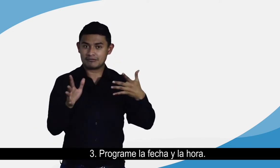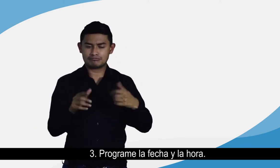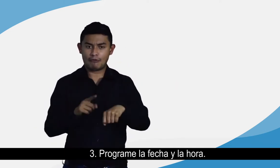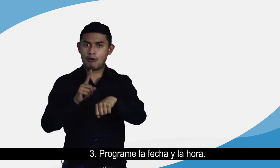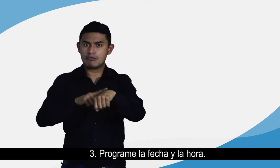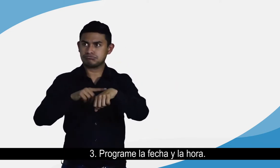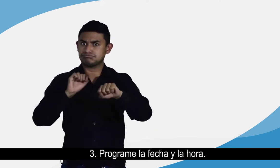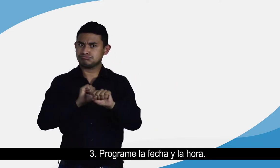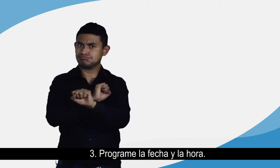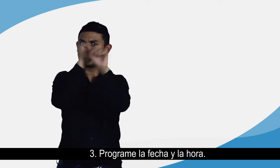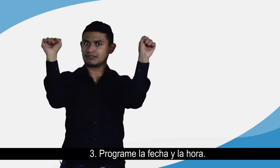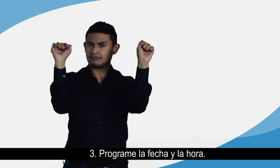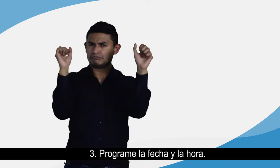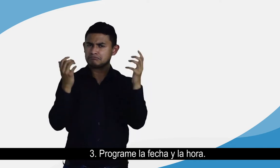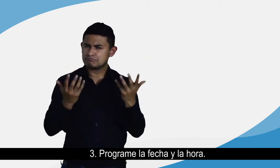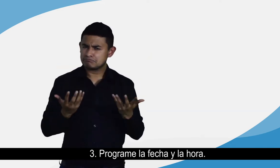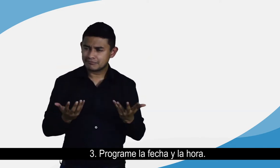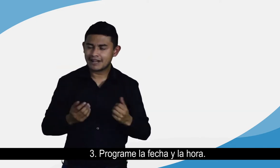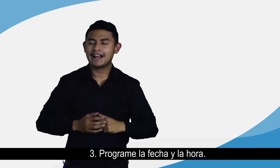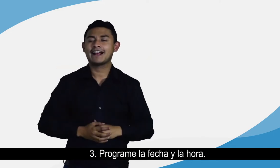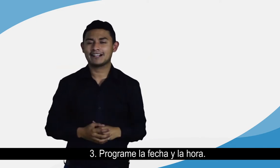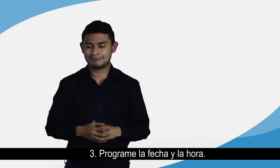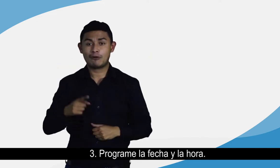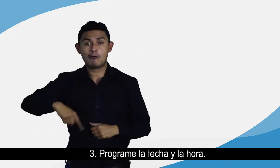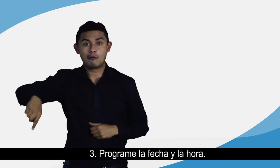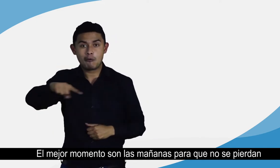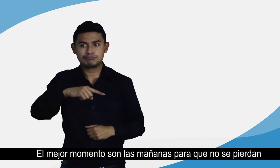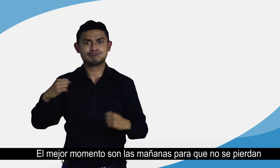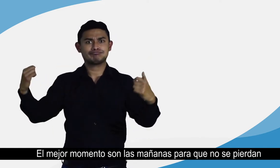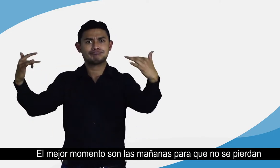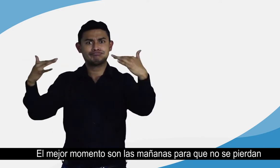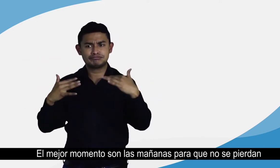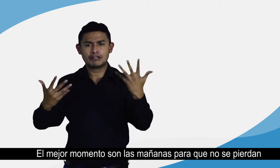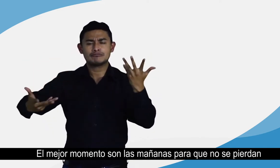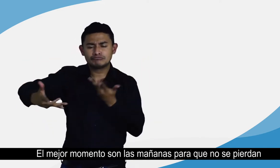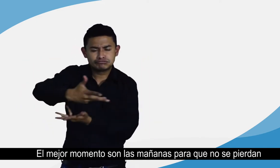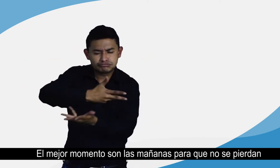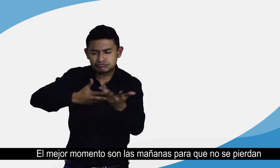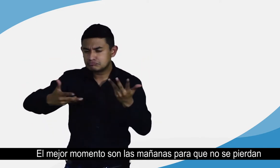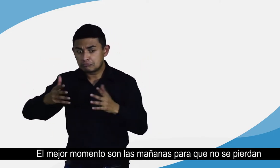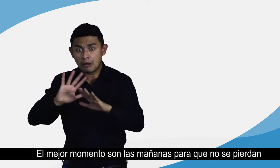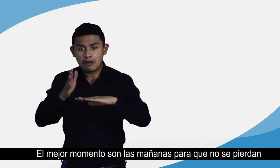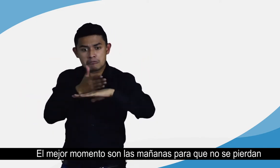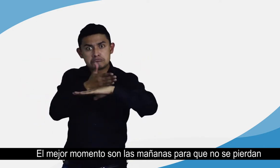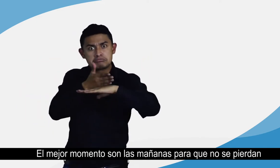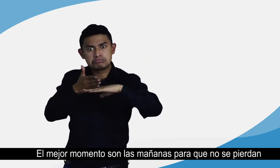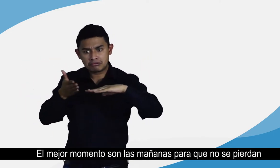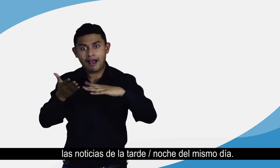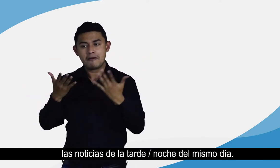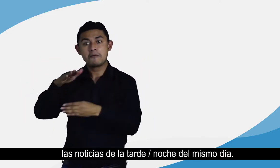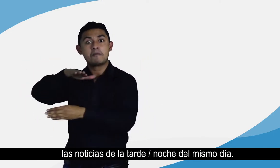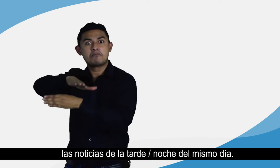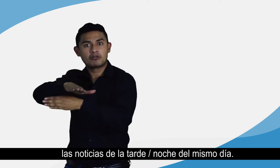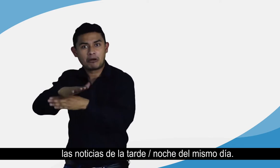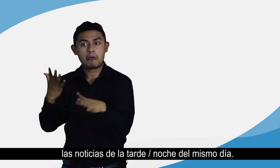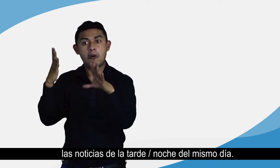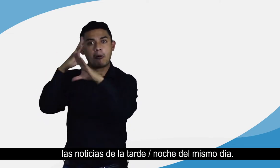3. Programe la fecha y la hora. El mejor momento son las mañanas para que no se pierdan las noticias de la tarde,